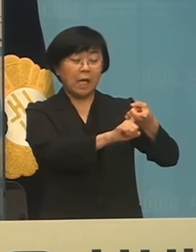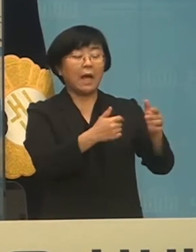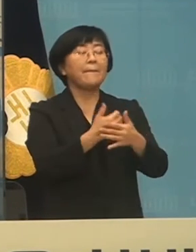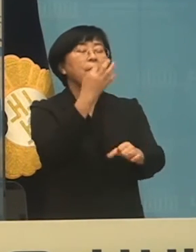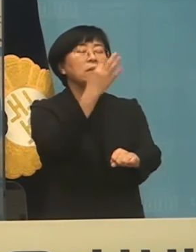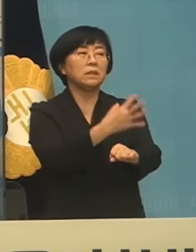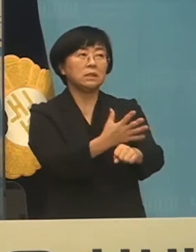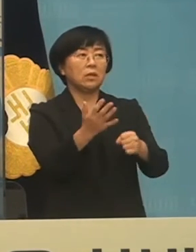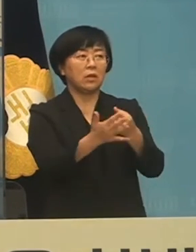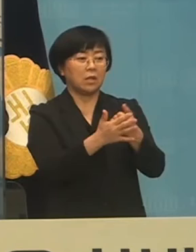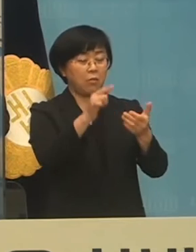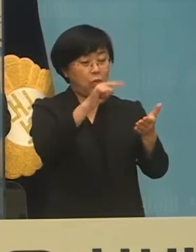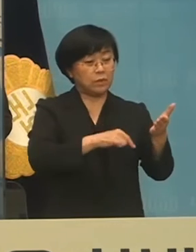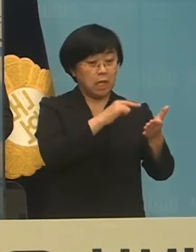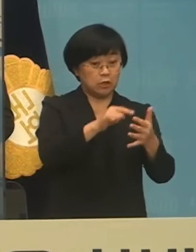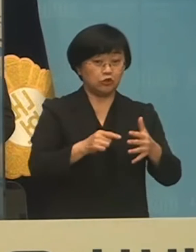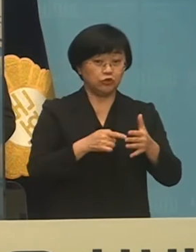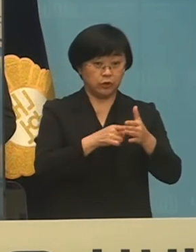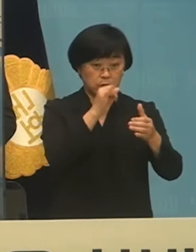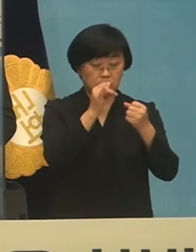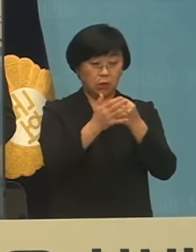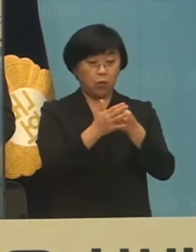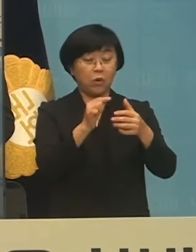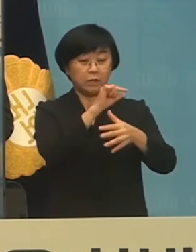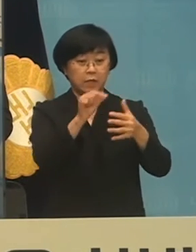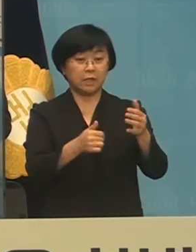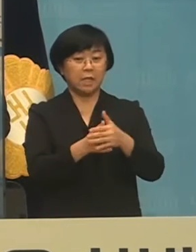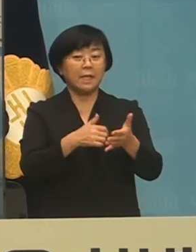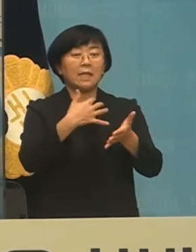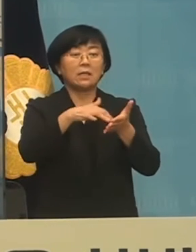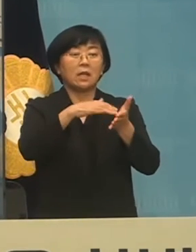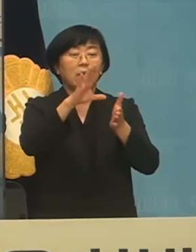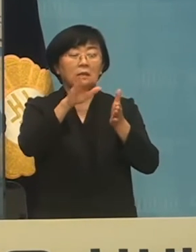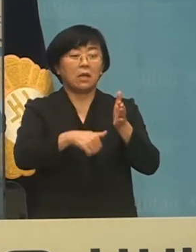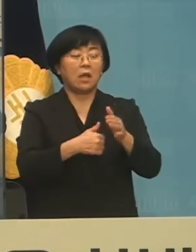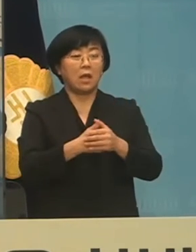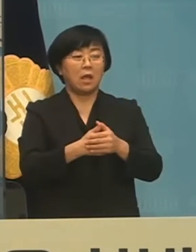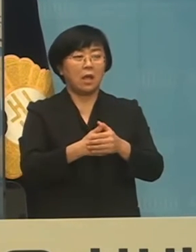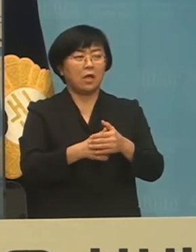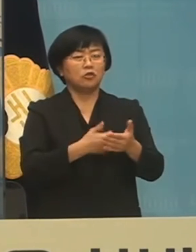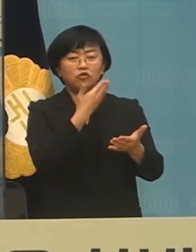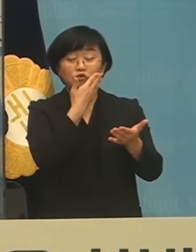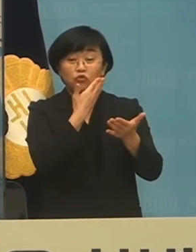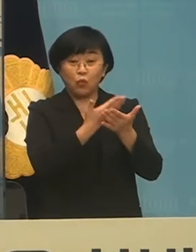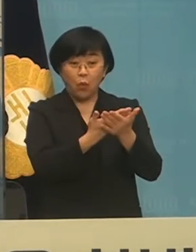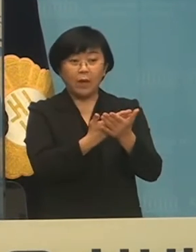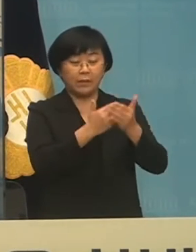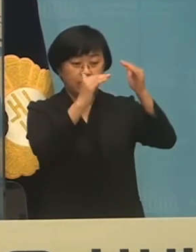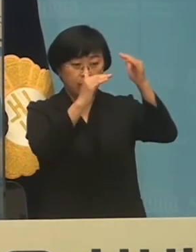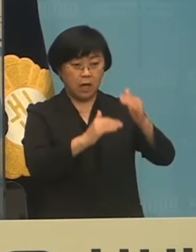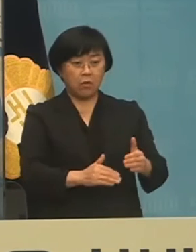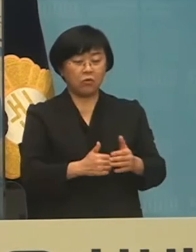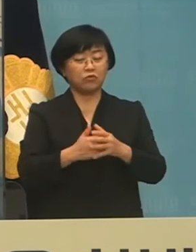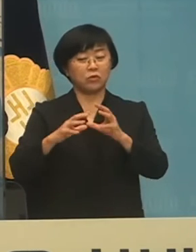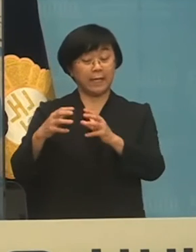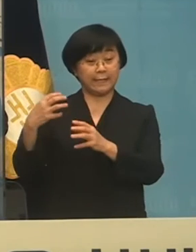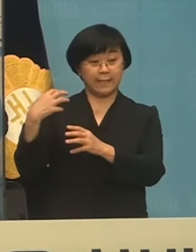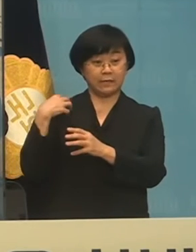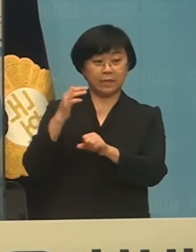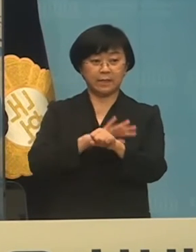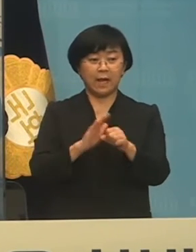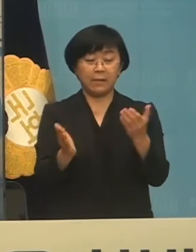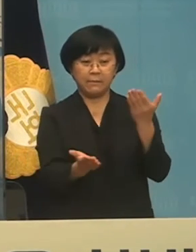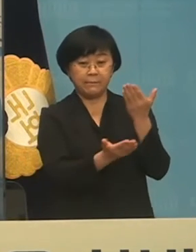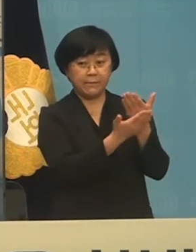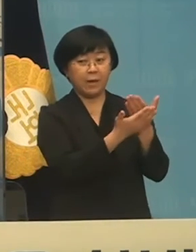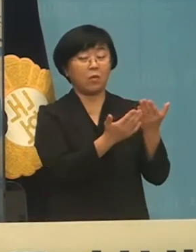행정편의적인 배보상을 추진했고 배보상 산정 시 3사의 중대성과 국가의 책임을 제대로